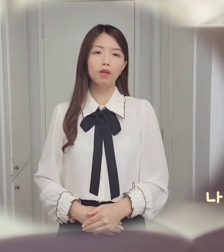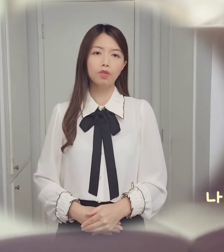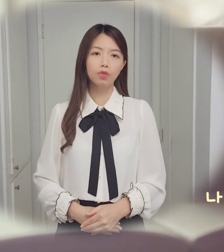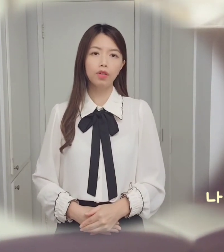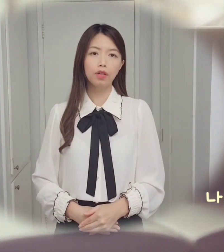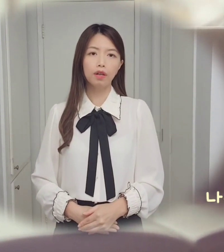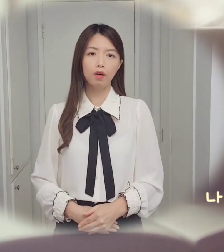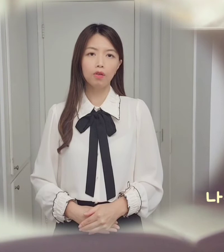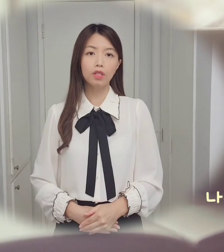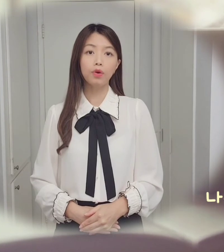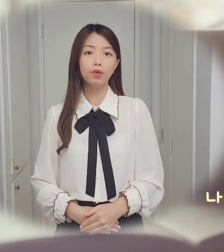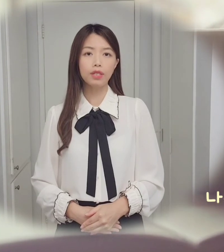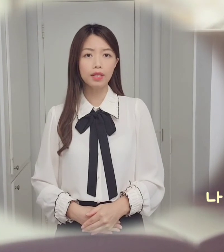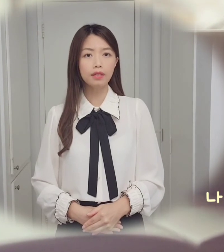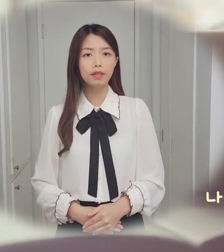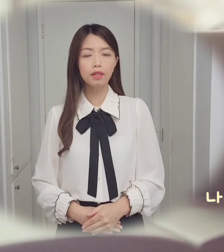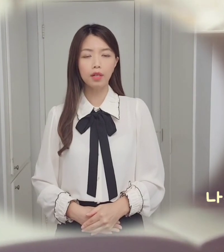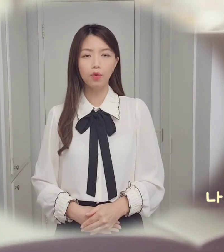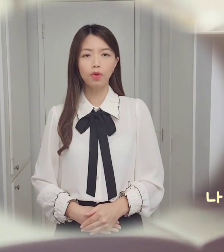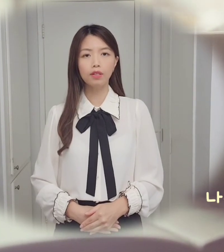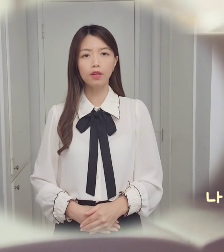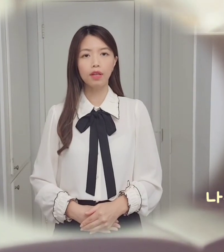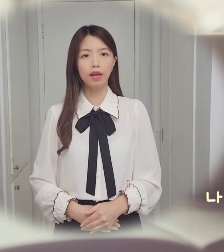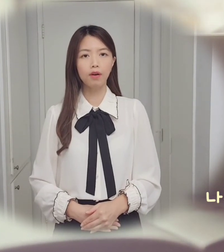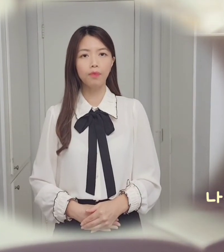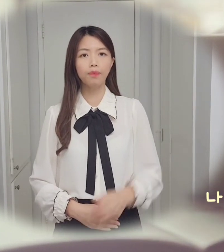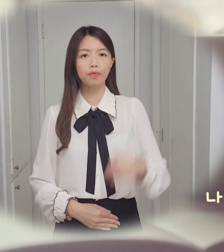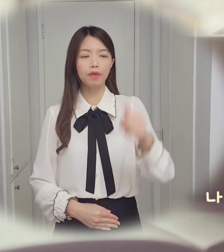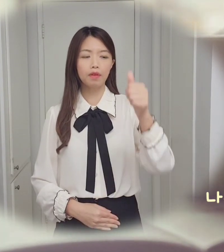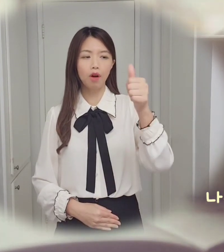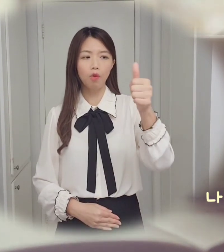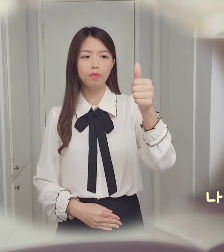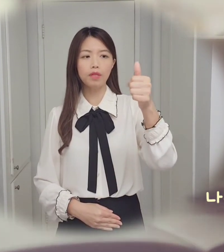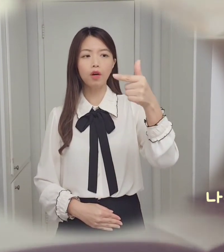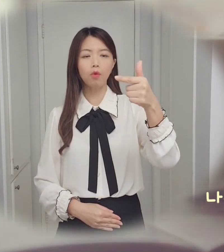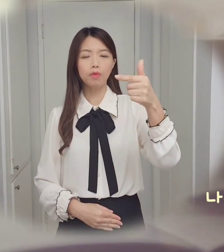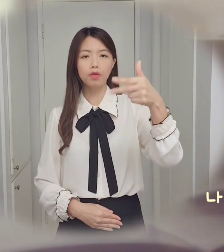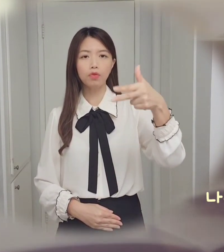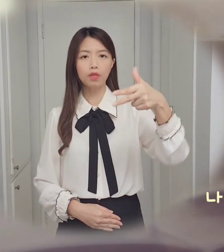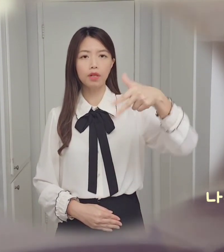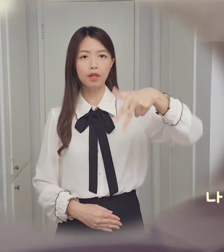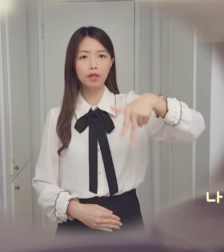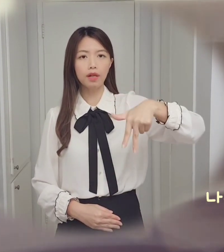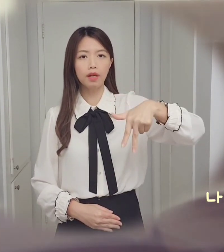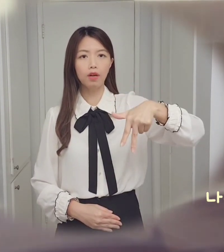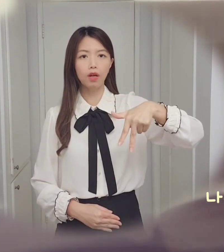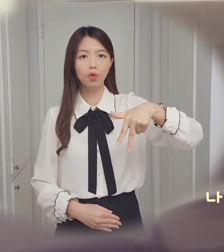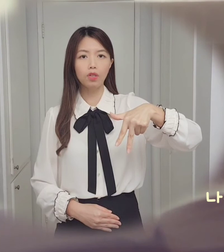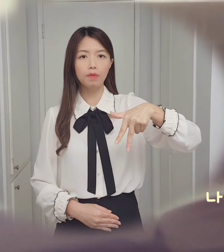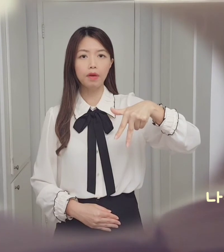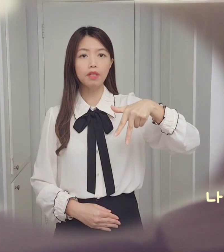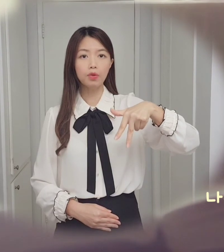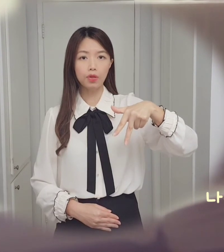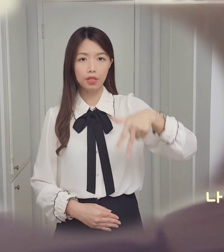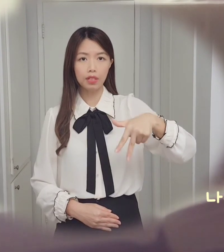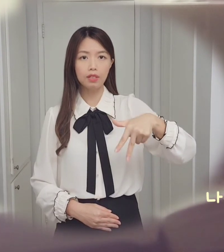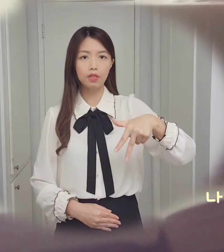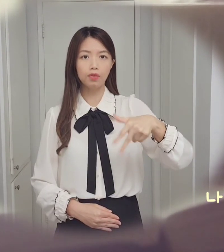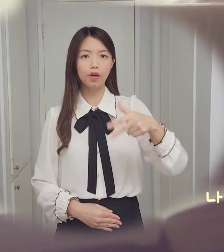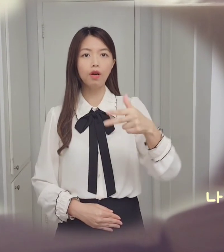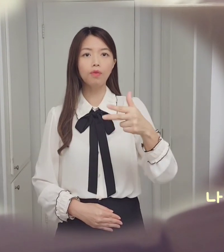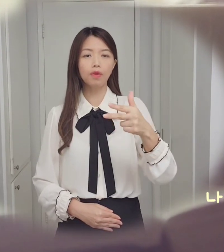했는데요, 주는 지화로 지읒을 이용을 하셔야 돼요. 엄지, 검지, 중지를 이렇게 놓으시면